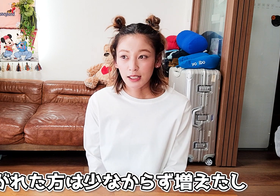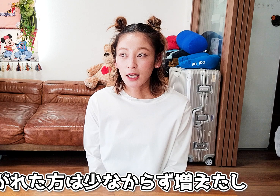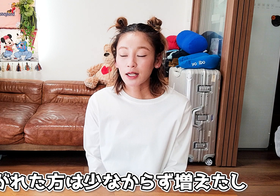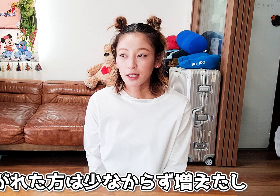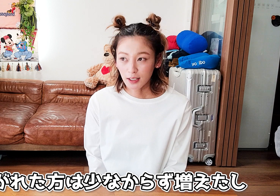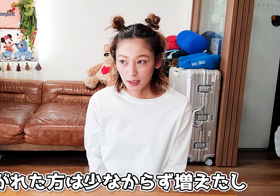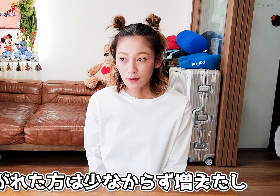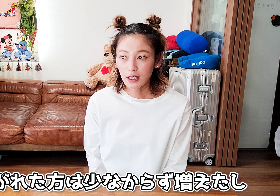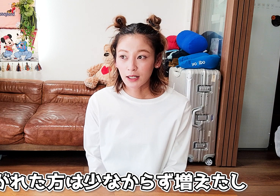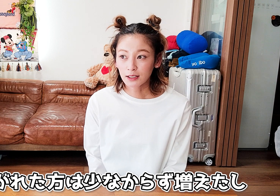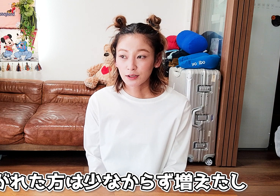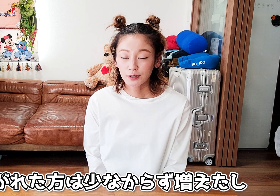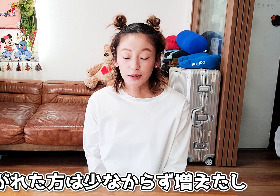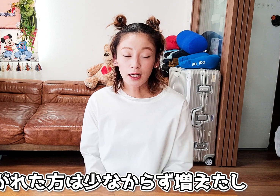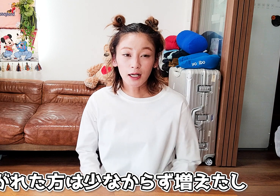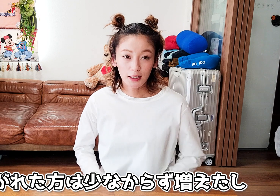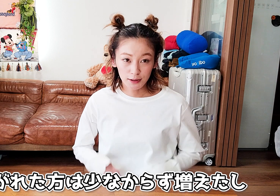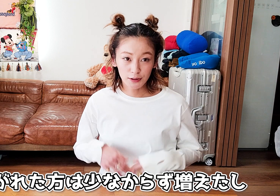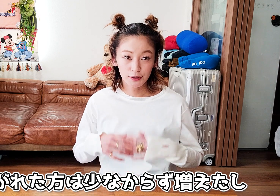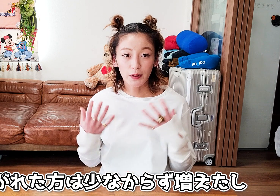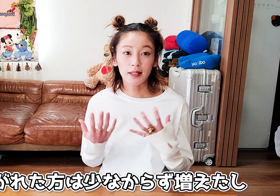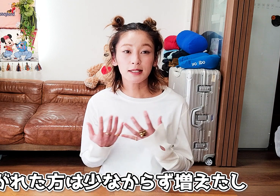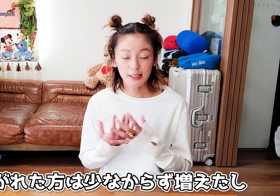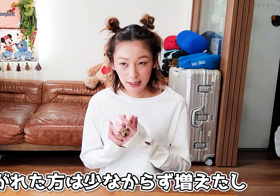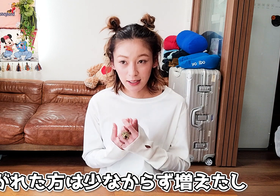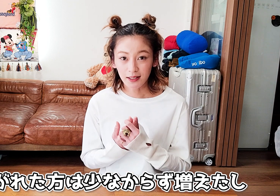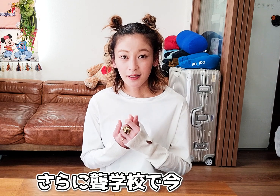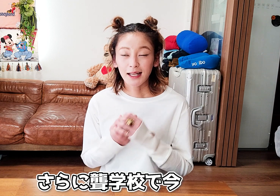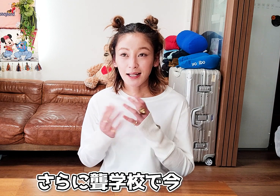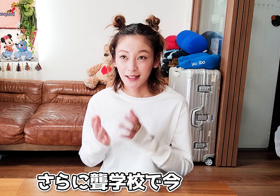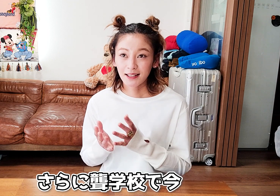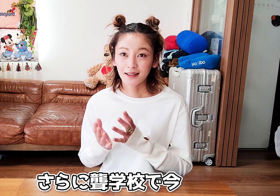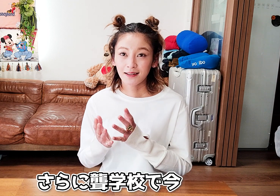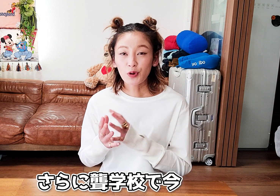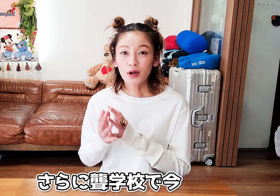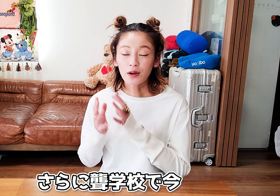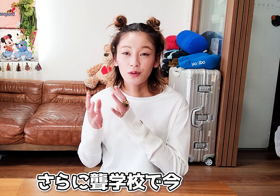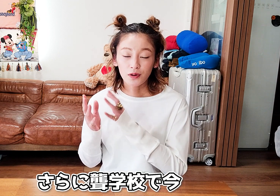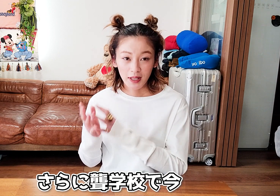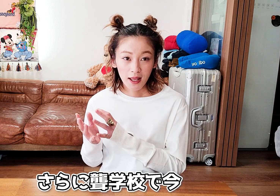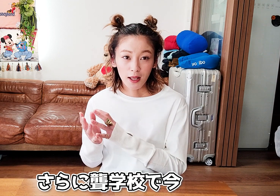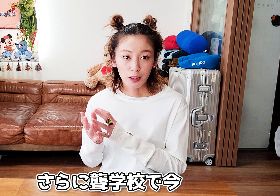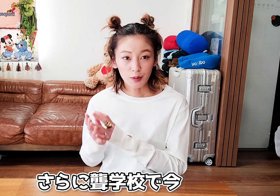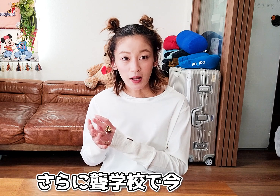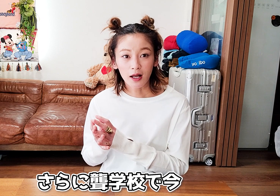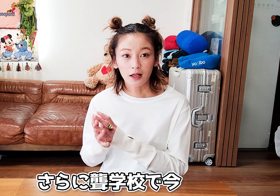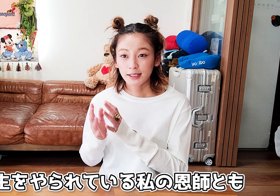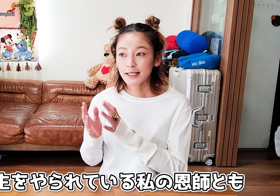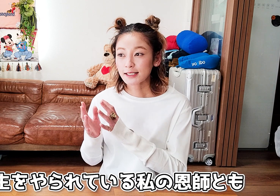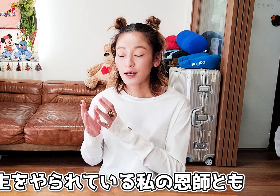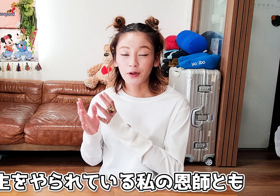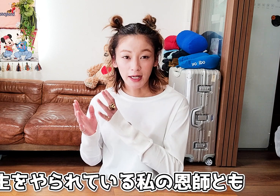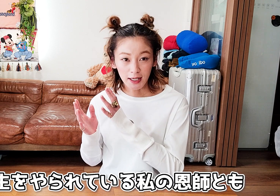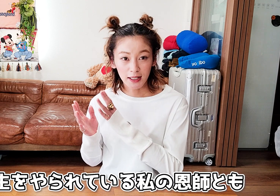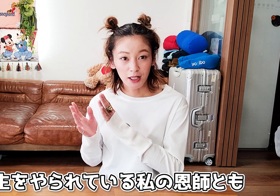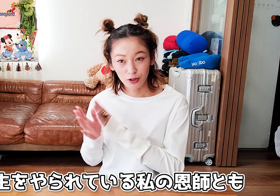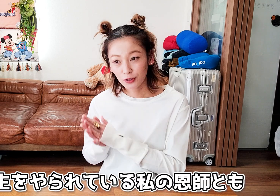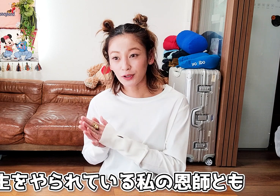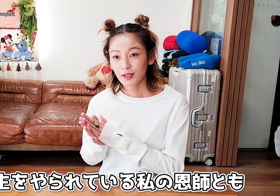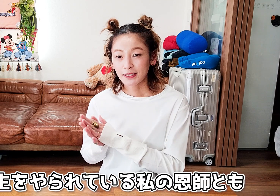ながれた方は少なからず増えたし、さらに老学校で今先生をやられている